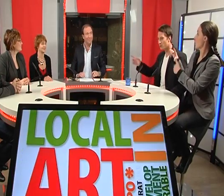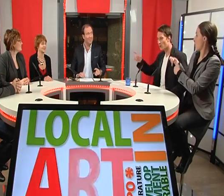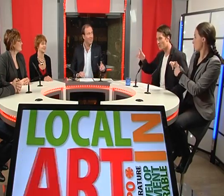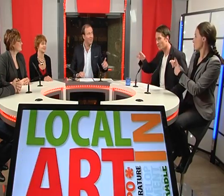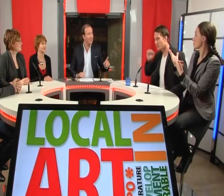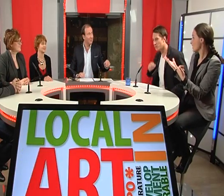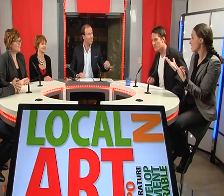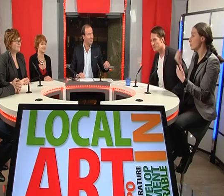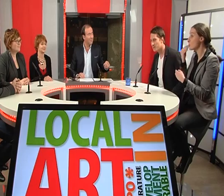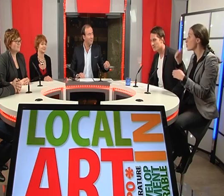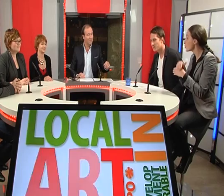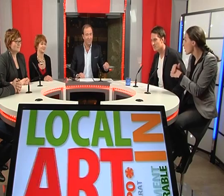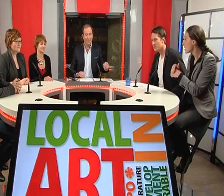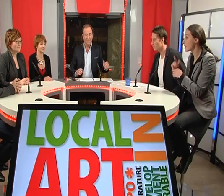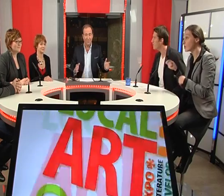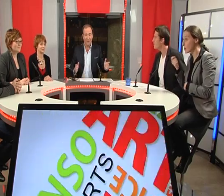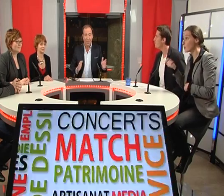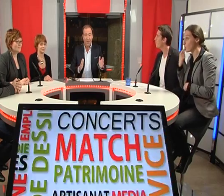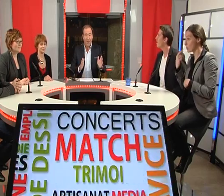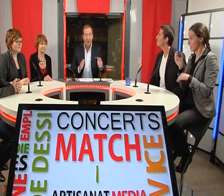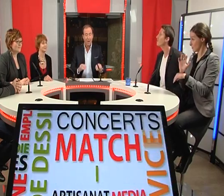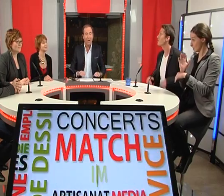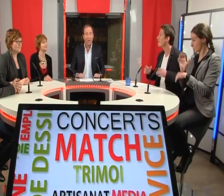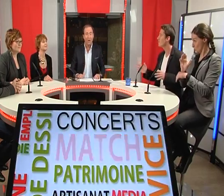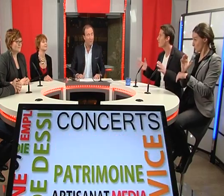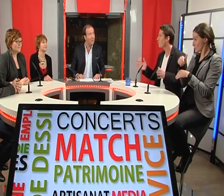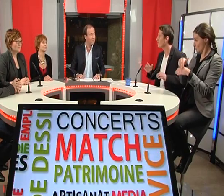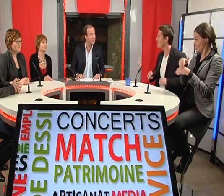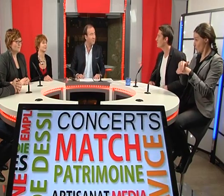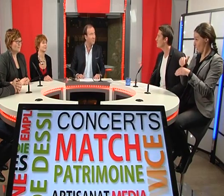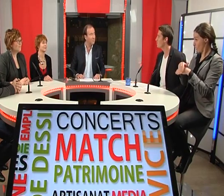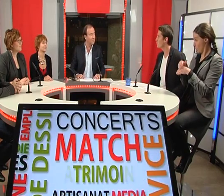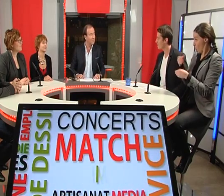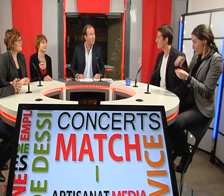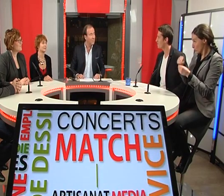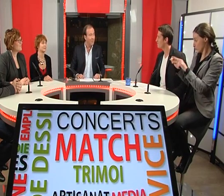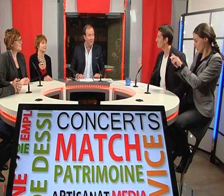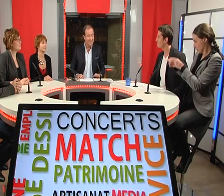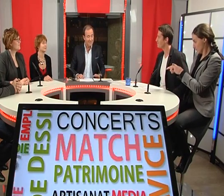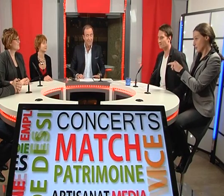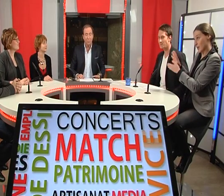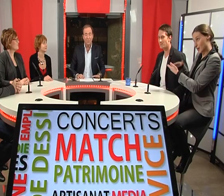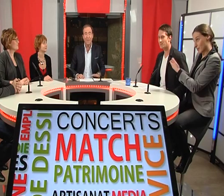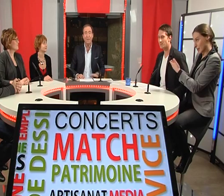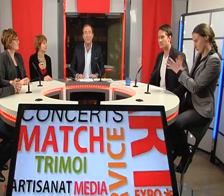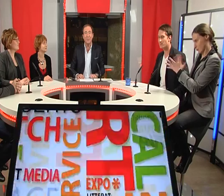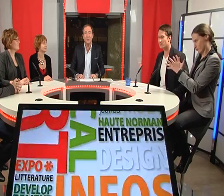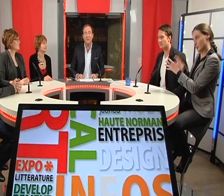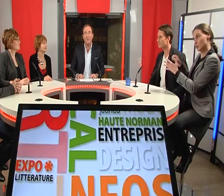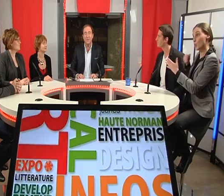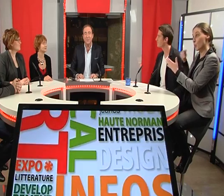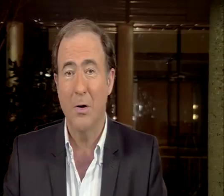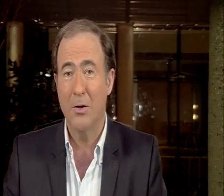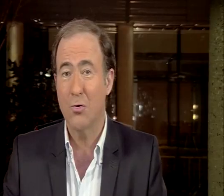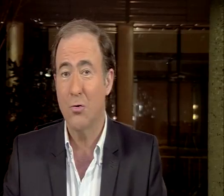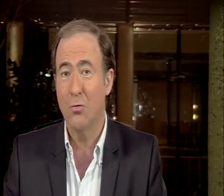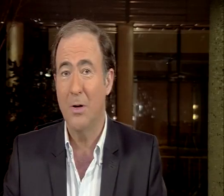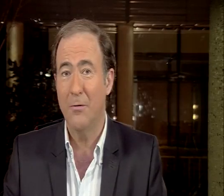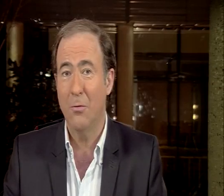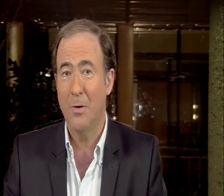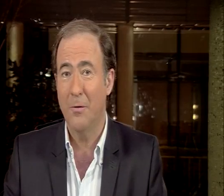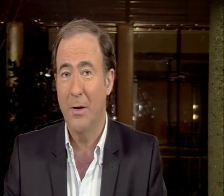et normalement, si tout se passe bien, cette émission pourra être traduite en langue des signes jusqu'à la fin. Eh bien ça, c'est une très très bonne nouvelle, c'est effectivement quelque